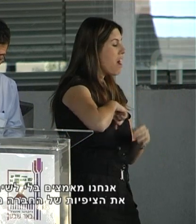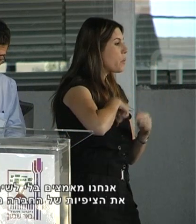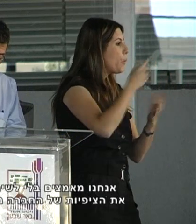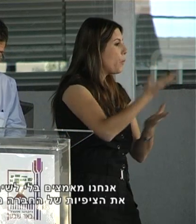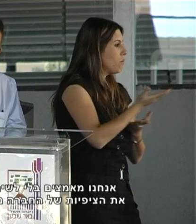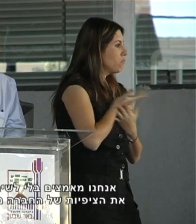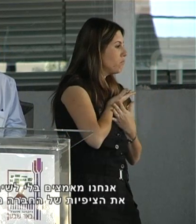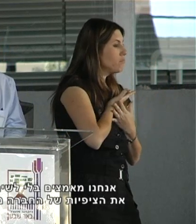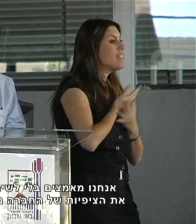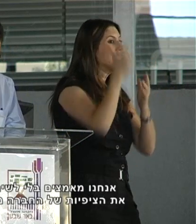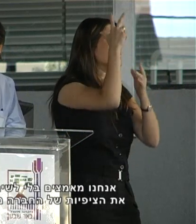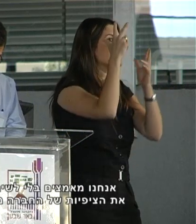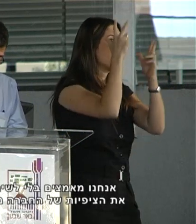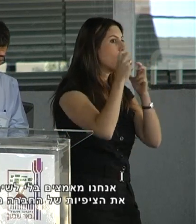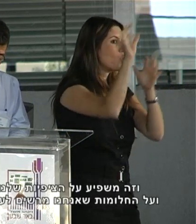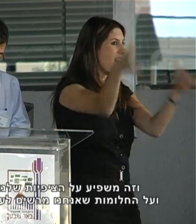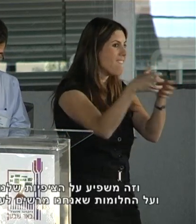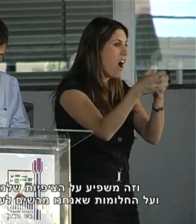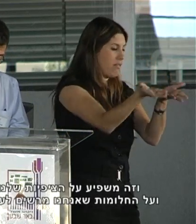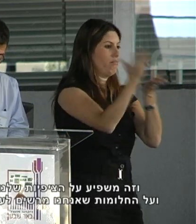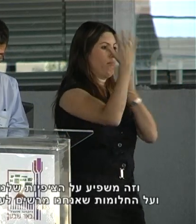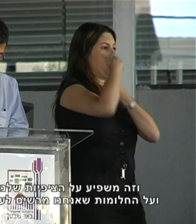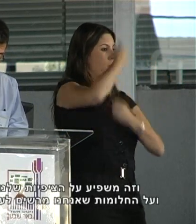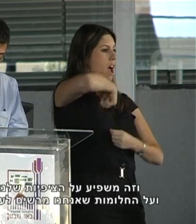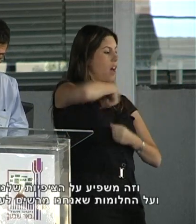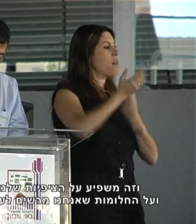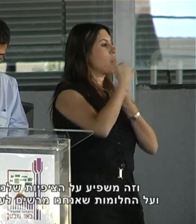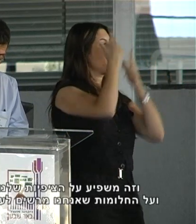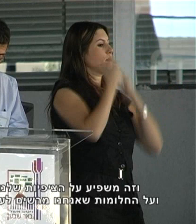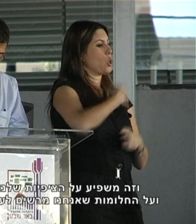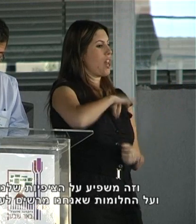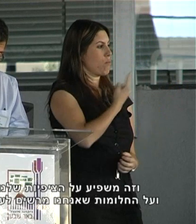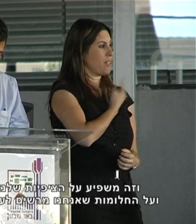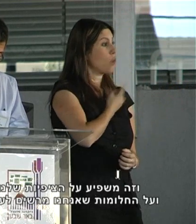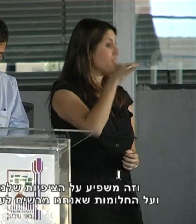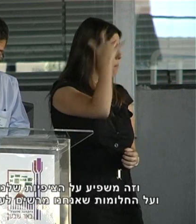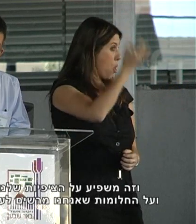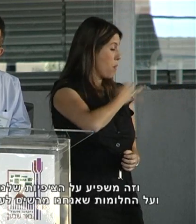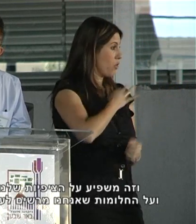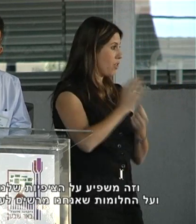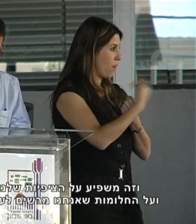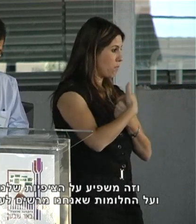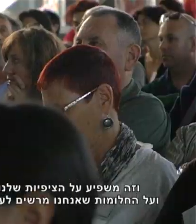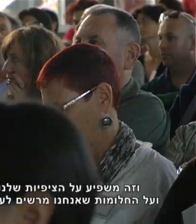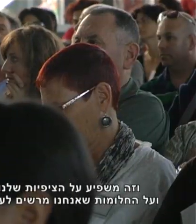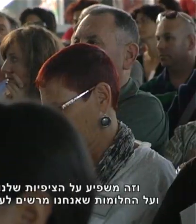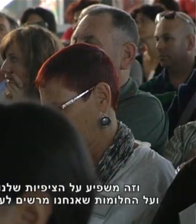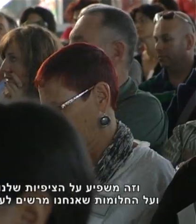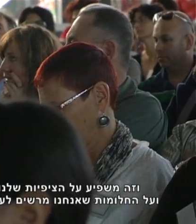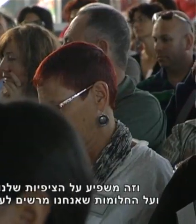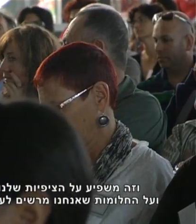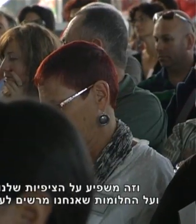לשים לב את הציפיות של החברה מאיתנו, וזה משפיע על הציפיות שלנו מעצמנו ועל החלומות שאנחנו מרשים לעצמנו